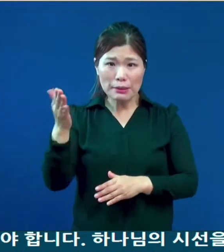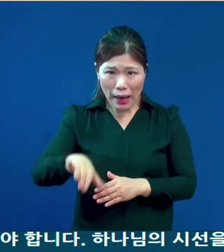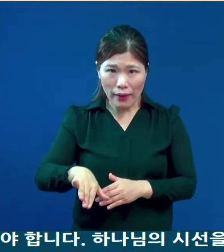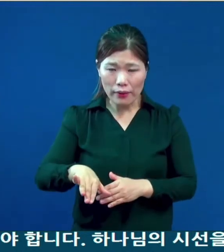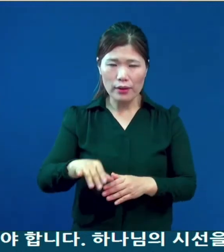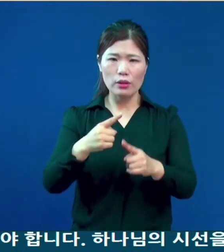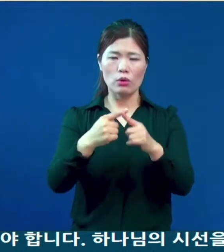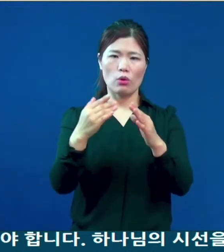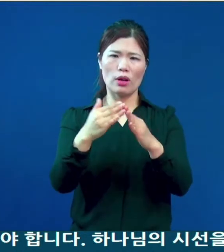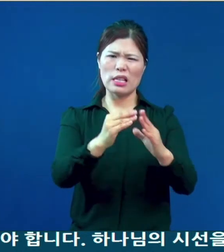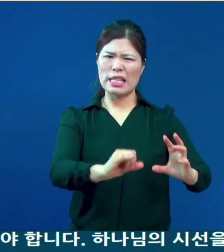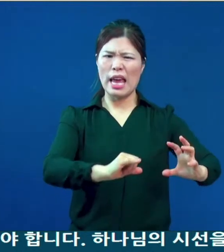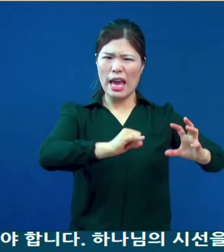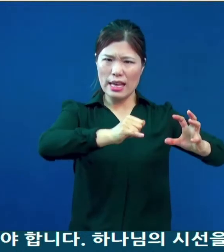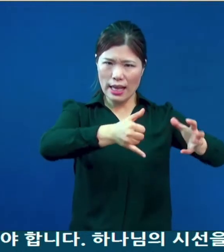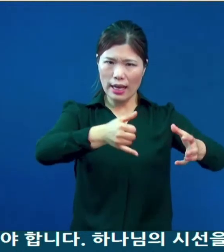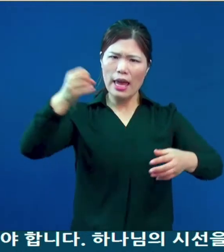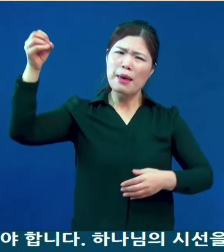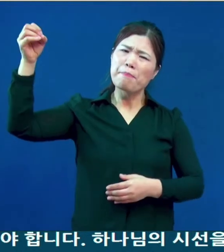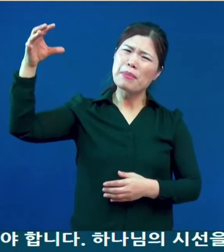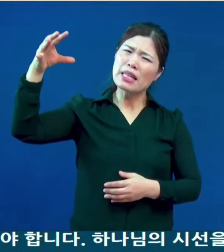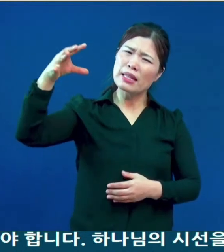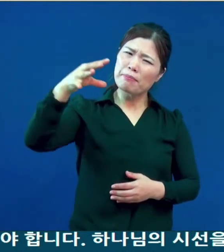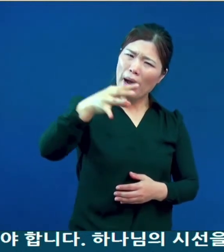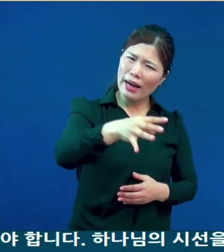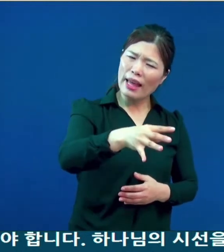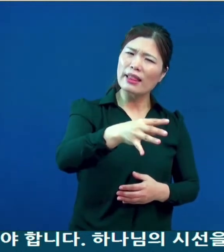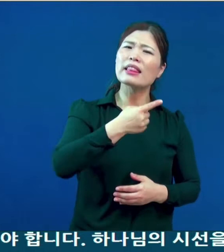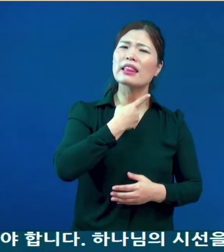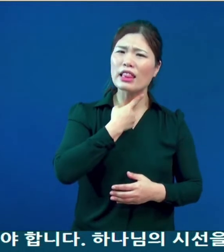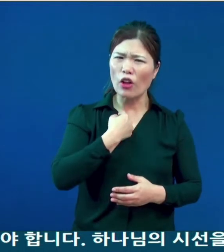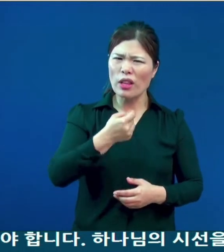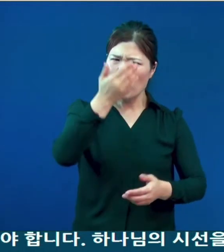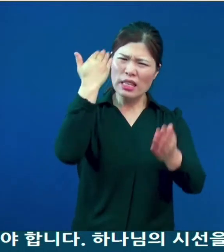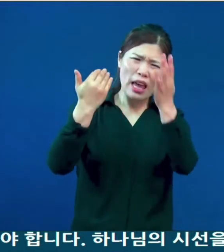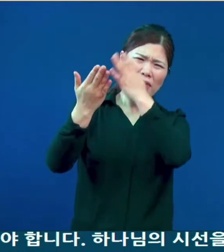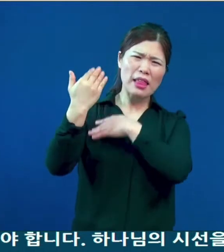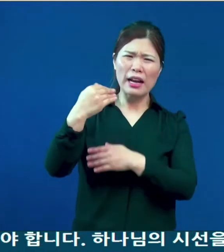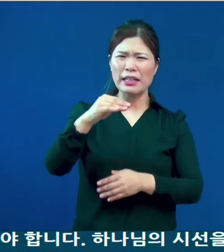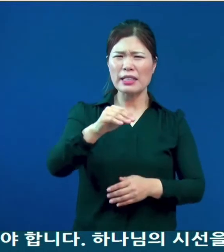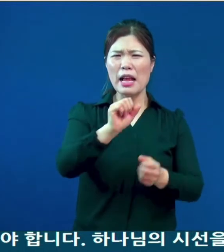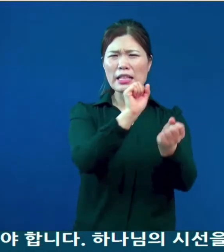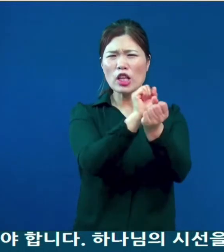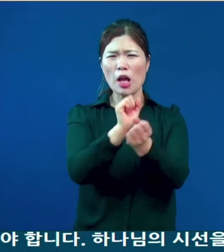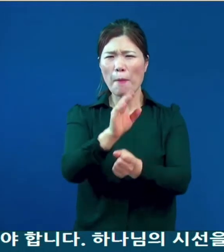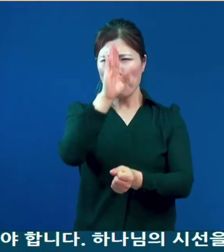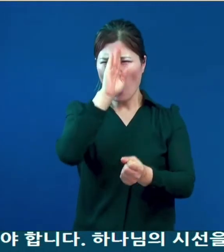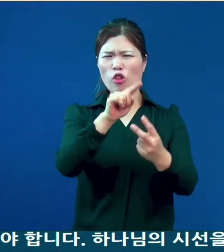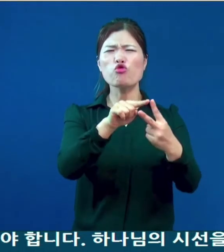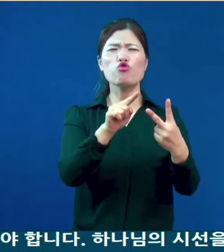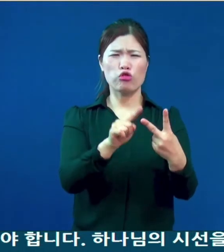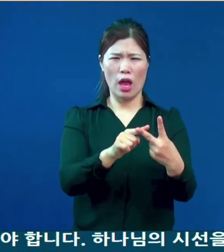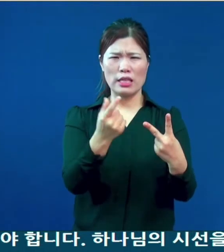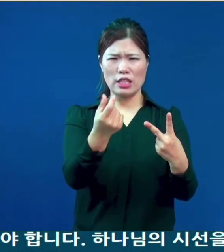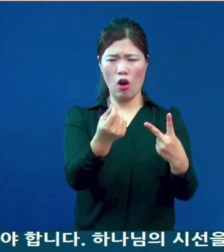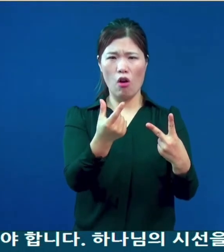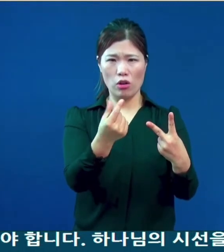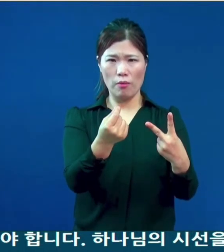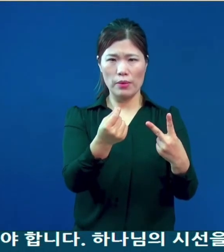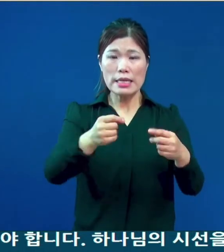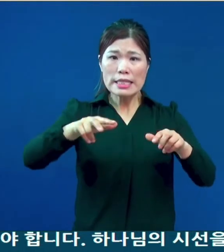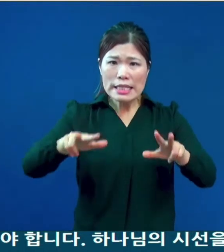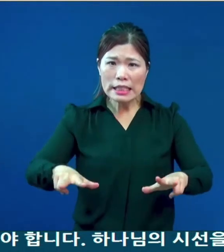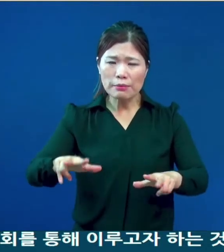세상에 빛을 발했던 그 과거의 두 가지의 그 질병의 모습처럼 우리가 세상에 더욱더 빛을